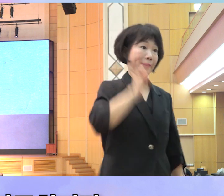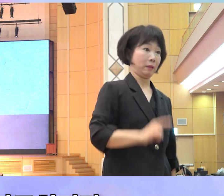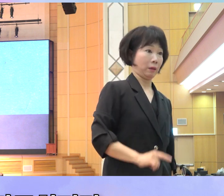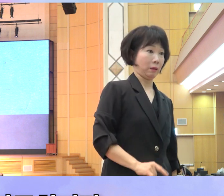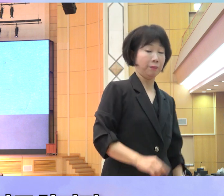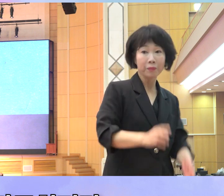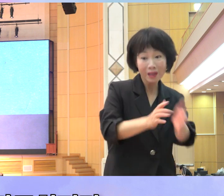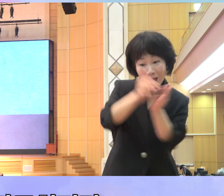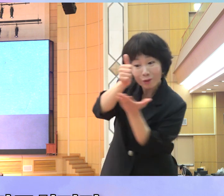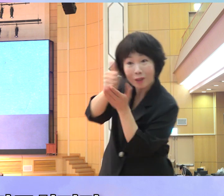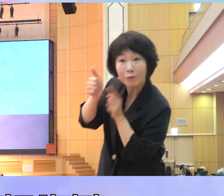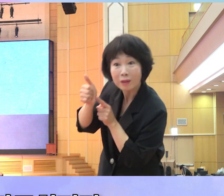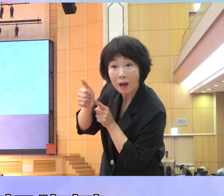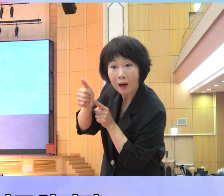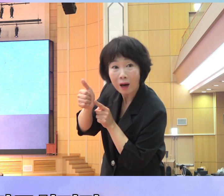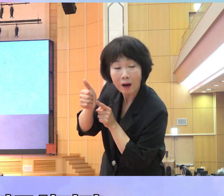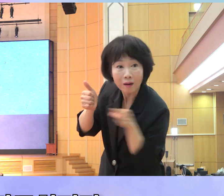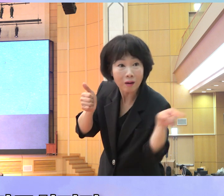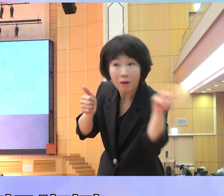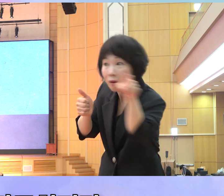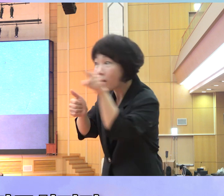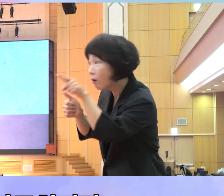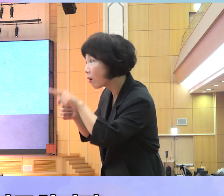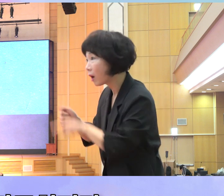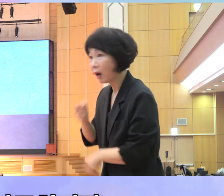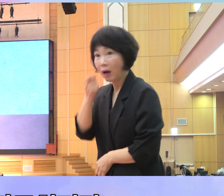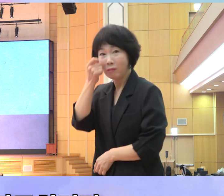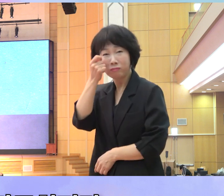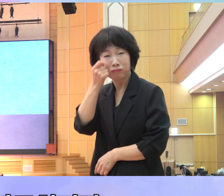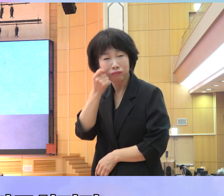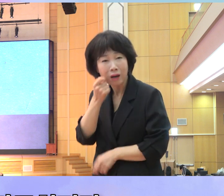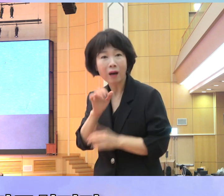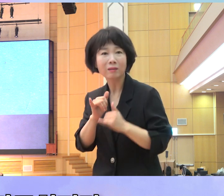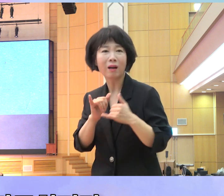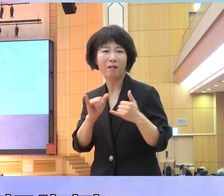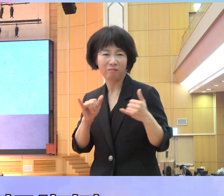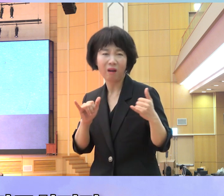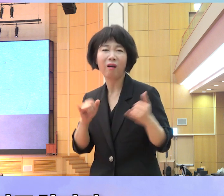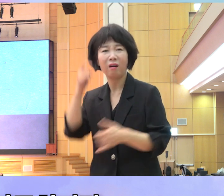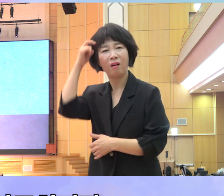예수님이 이렇게 불쌍한 사람들의 병을, 여러분들 질문하는 거예요.